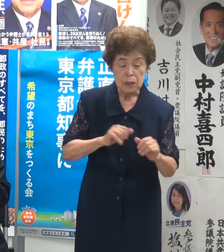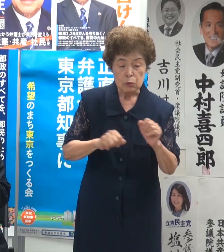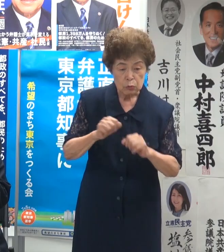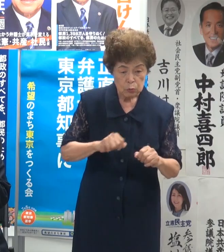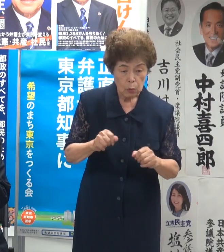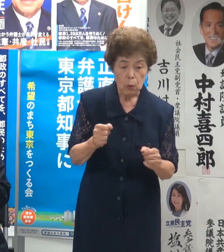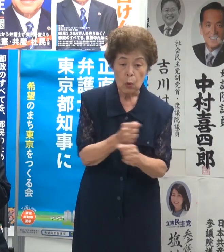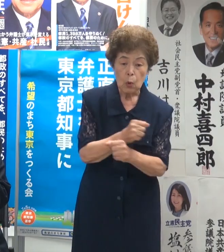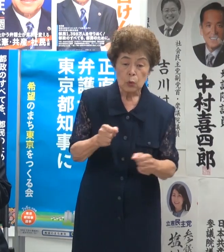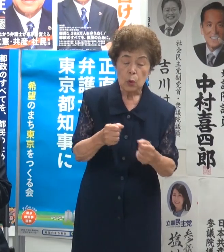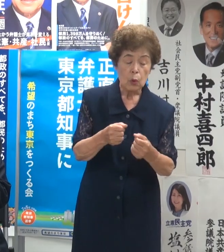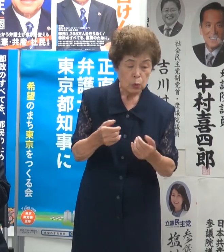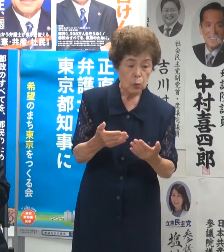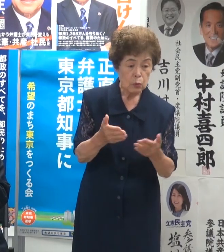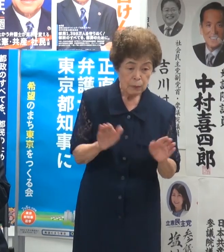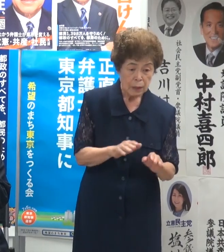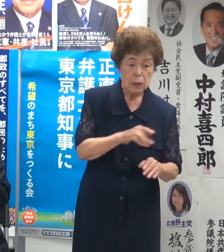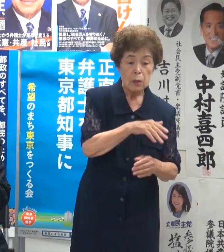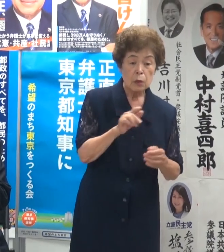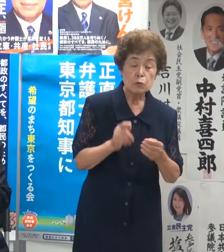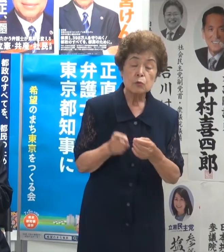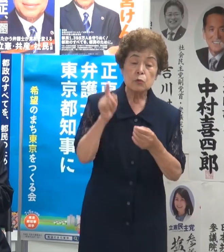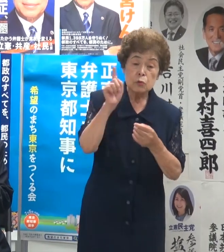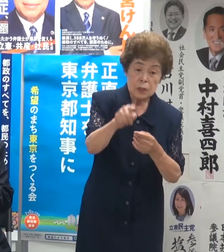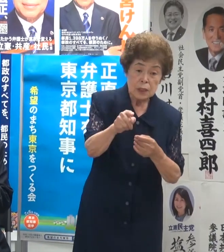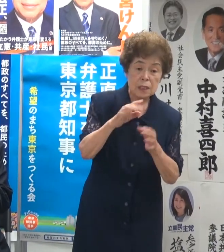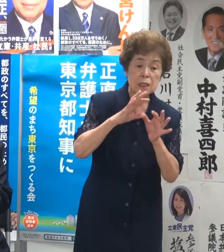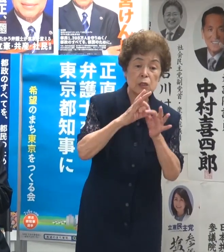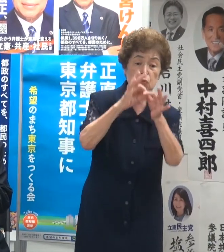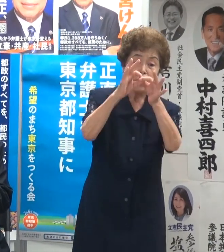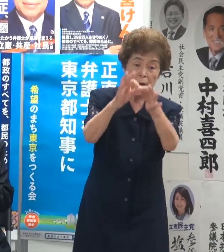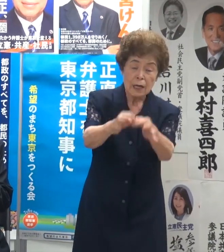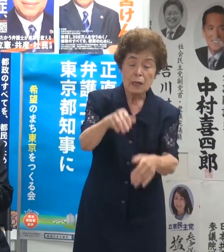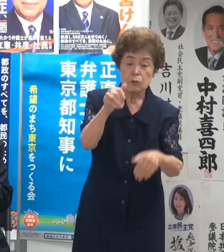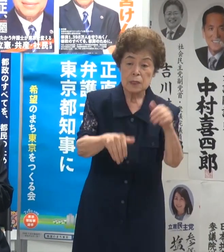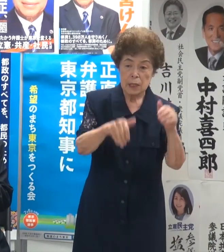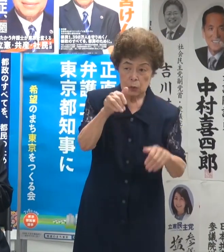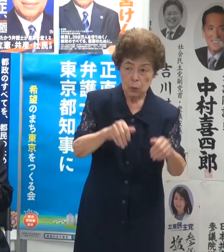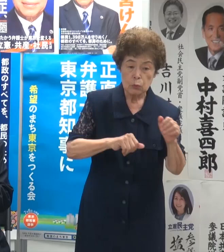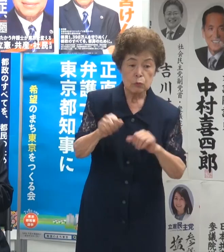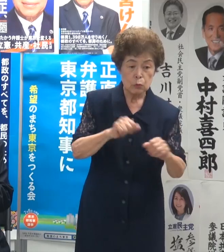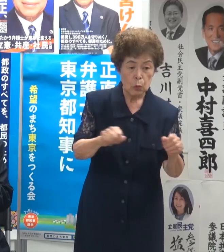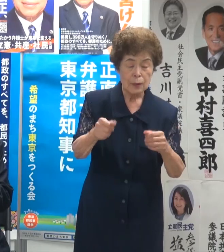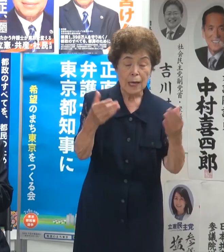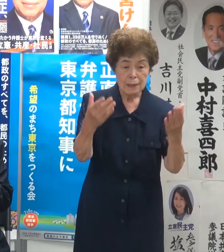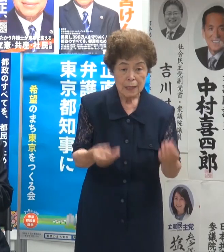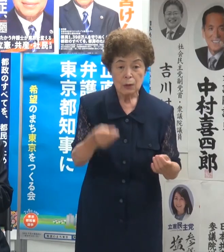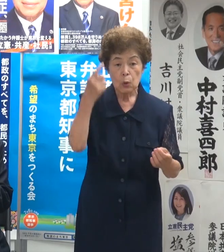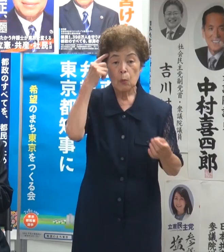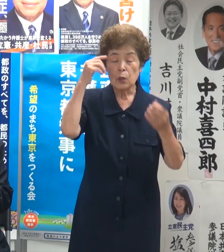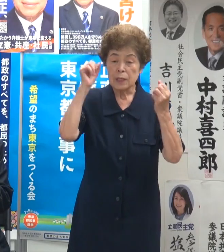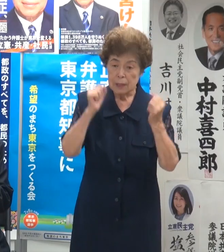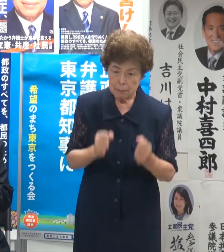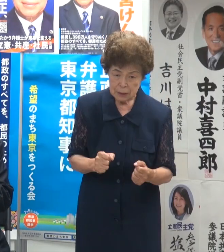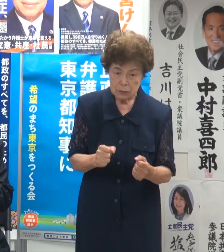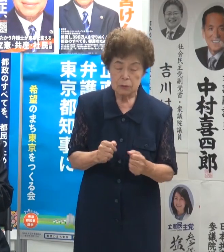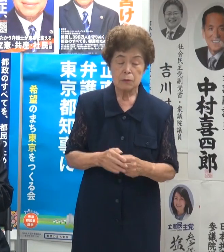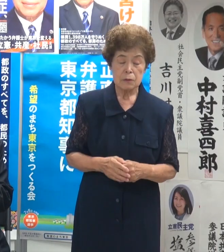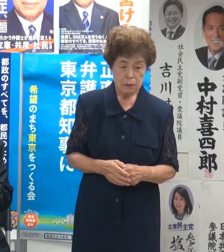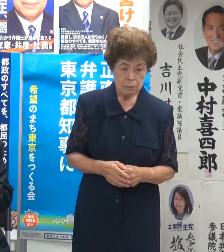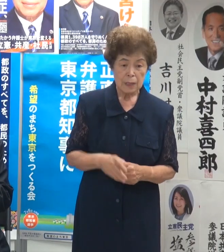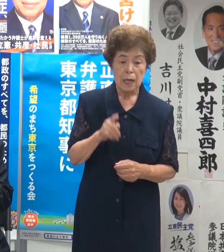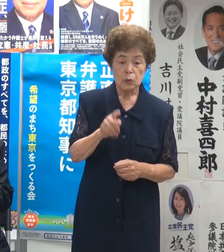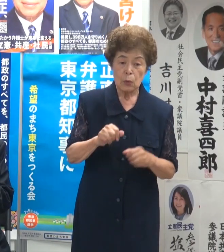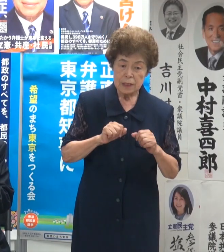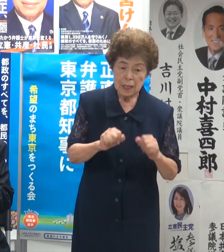働運動の次につながる選挙戦になったかなと思っておりますし、そうしなき